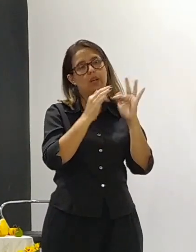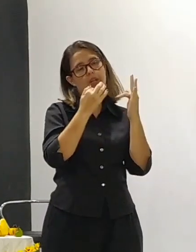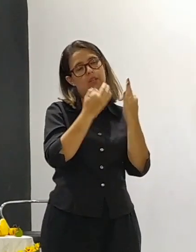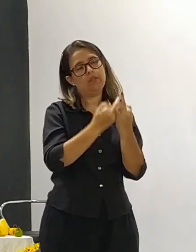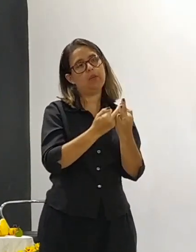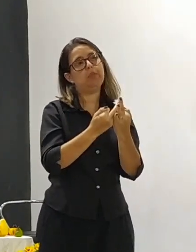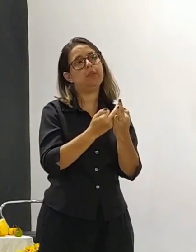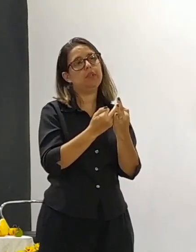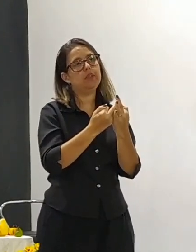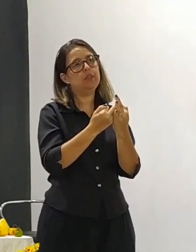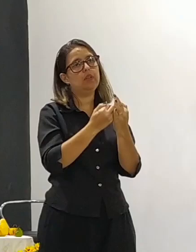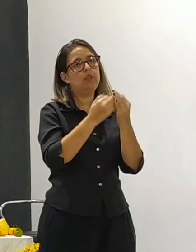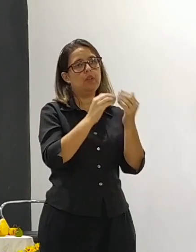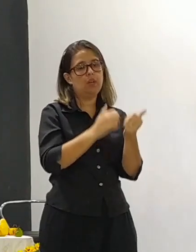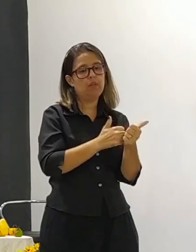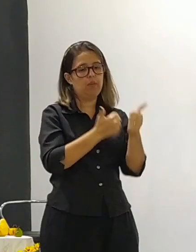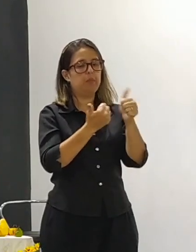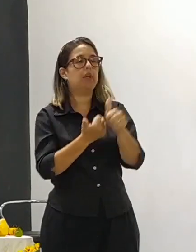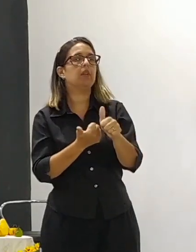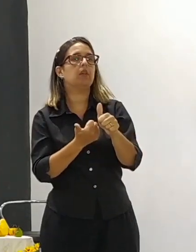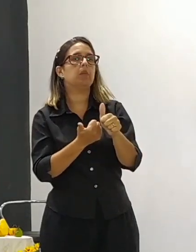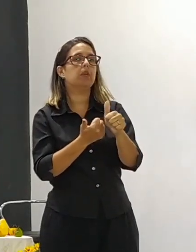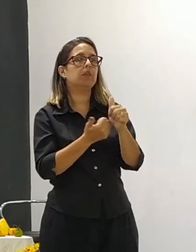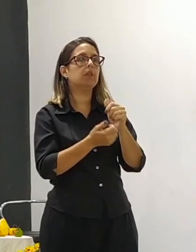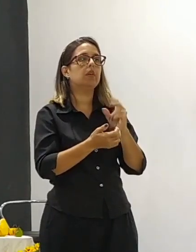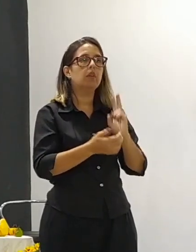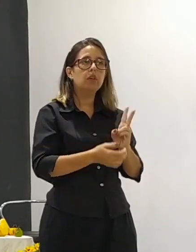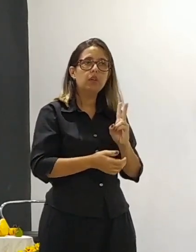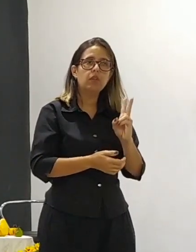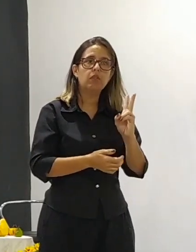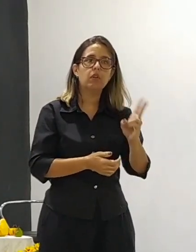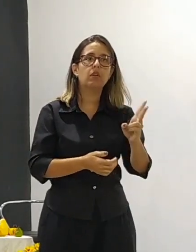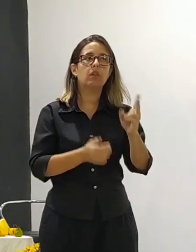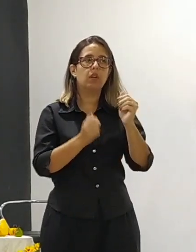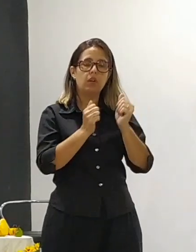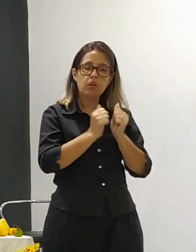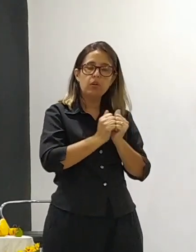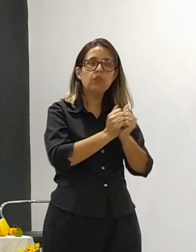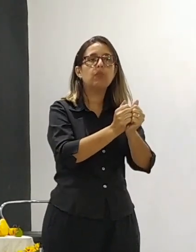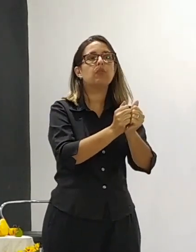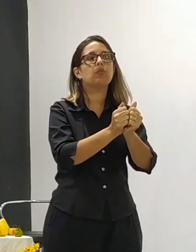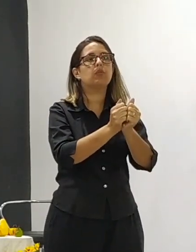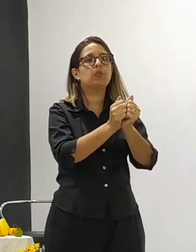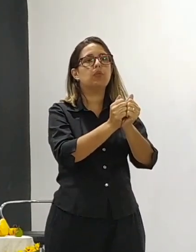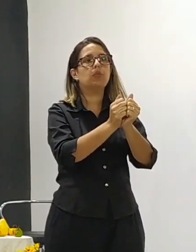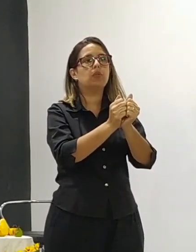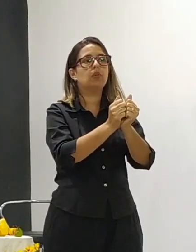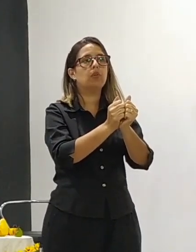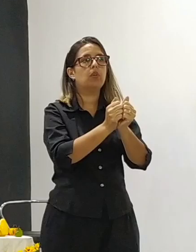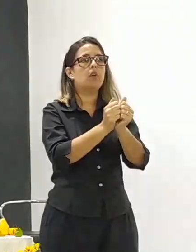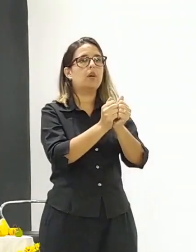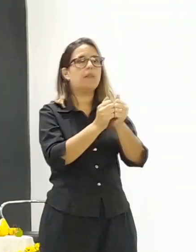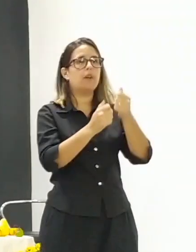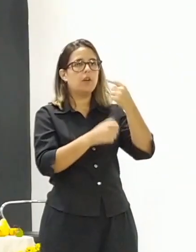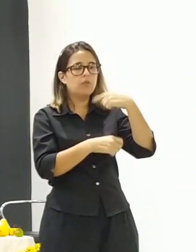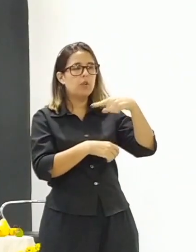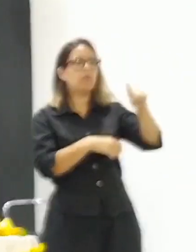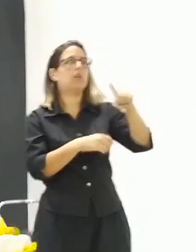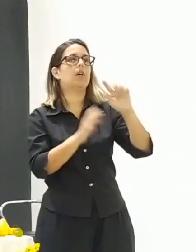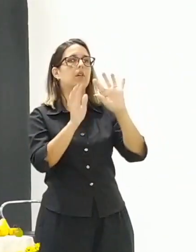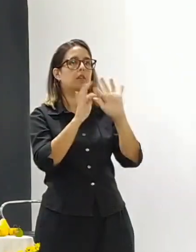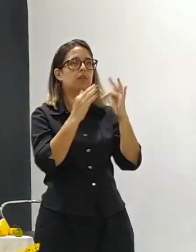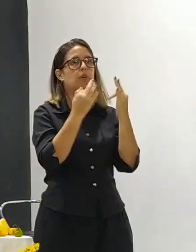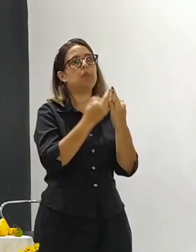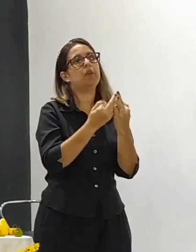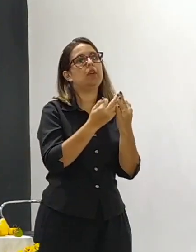aquela família até o batismo, né? E vou continuar caminhando com eles até o momento em que eu vou enviar eles, né?